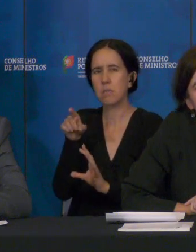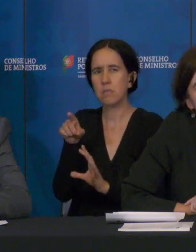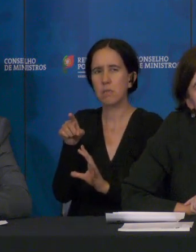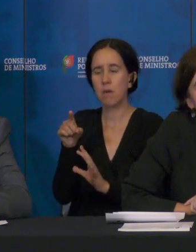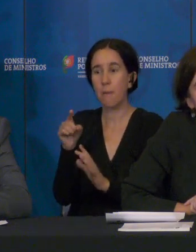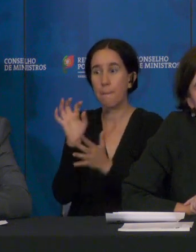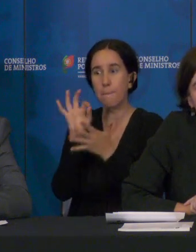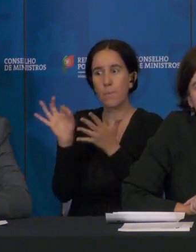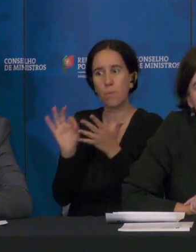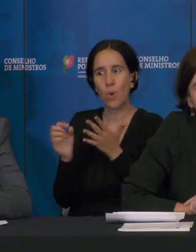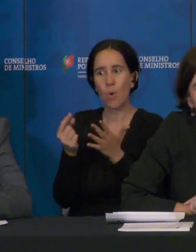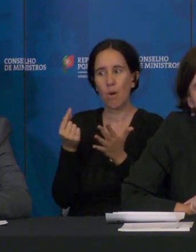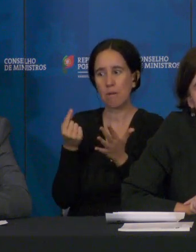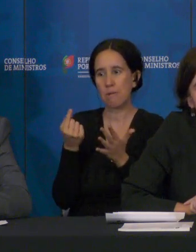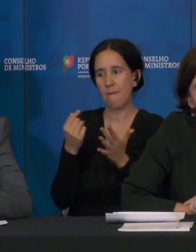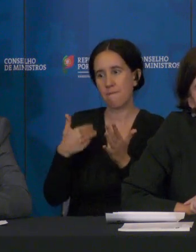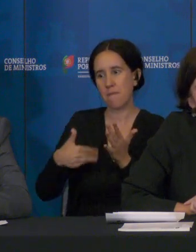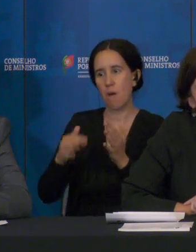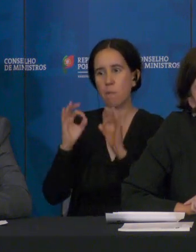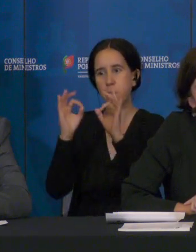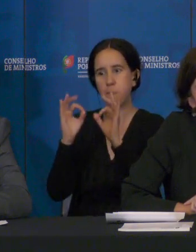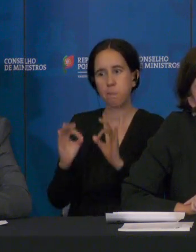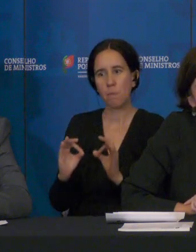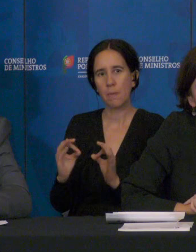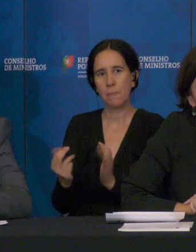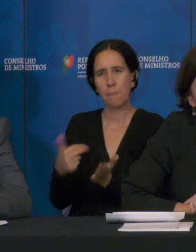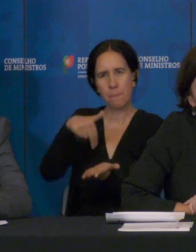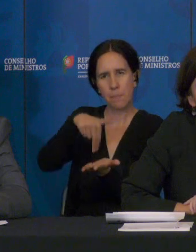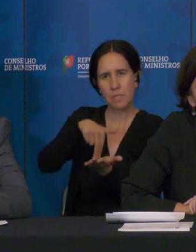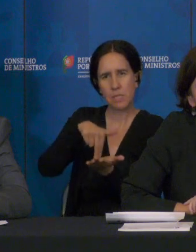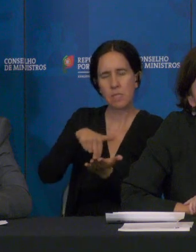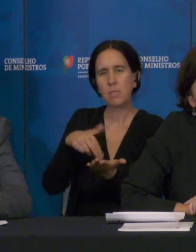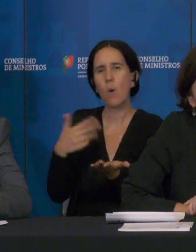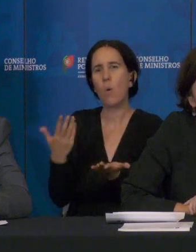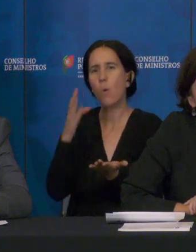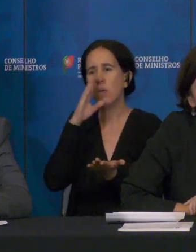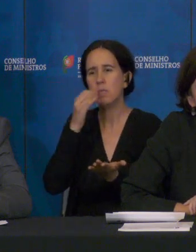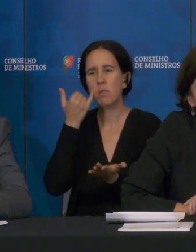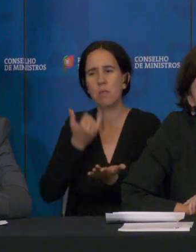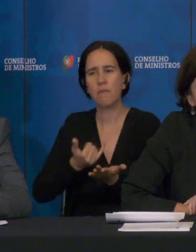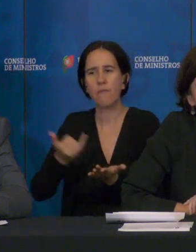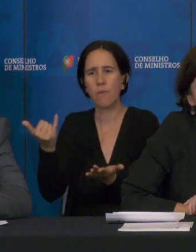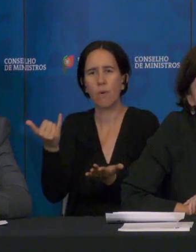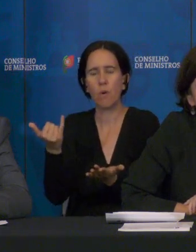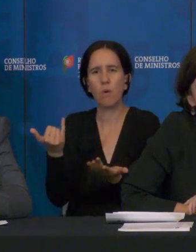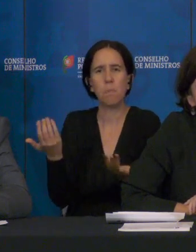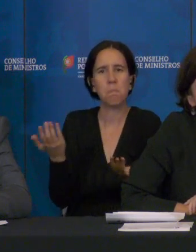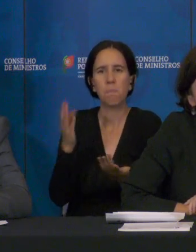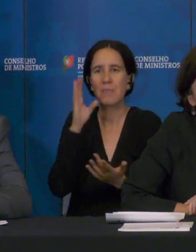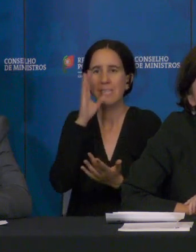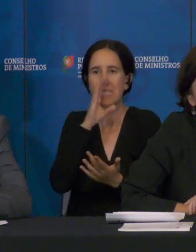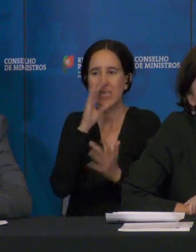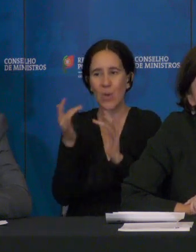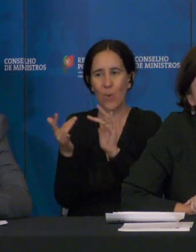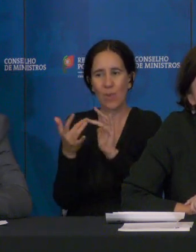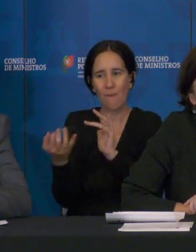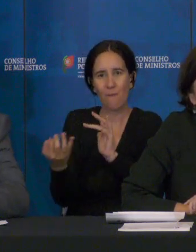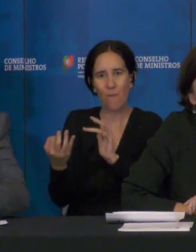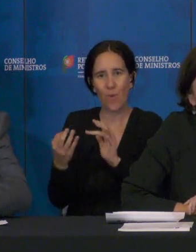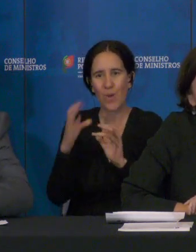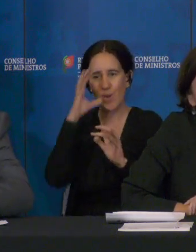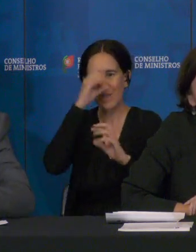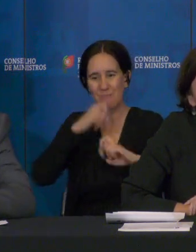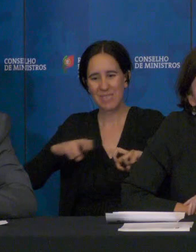esses últimos pormenores estão a ser feitos presencialmente ou se estão a ser feitos por telefone, se têm sido feitos contactos durante o